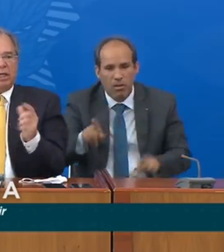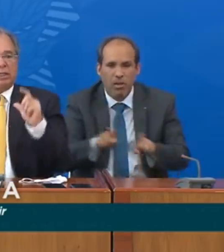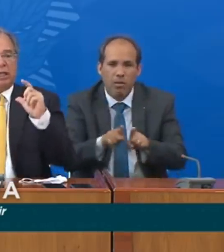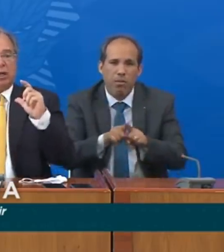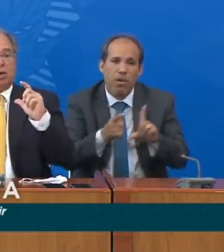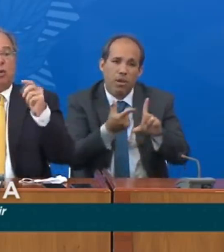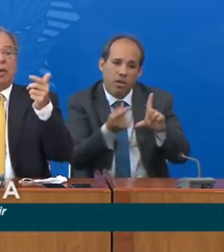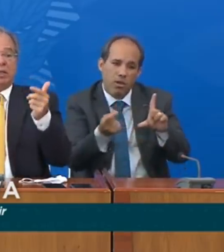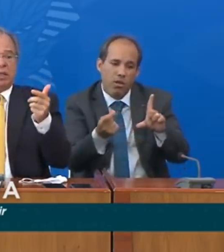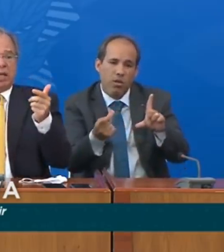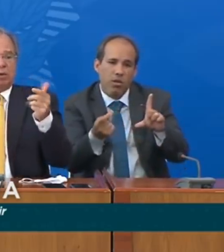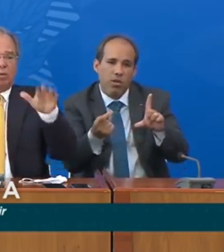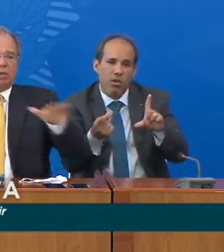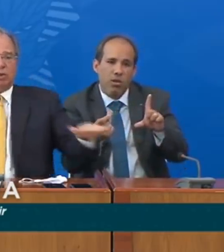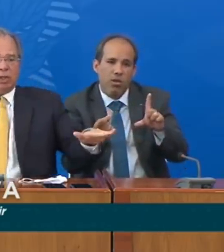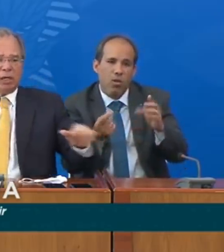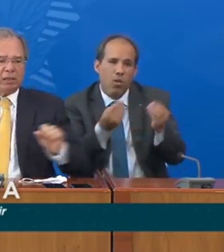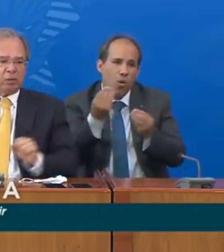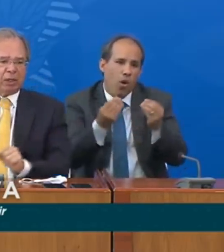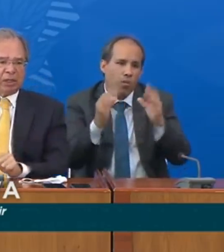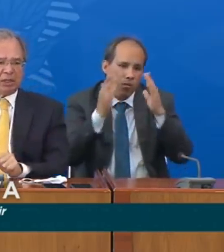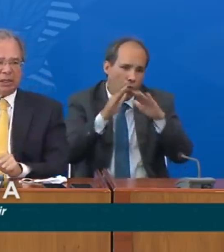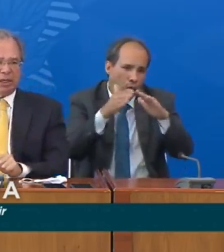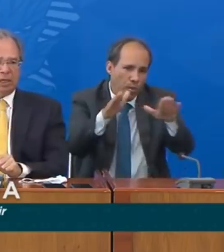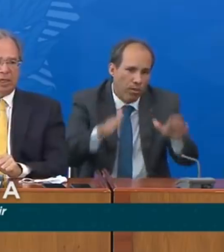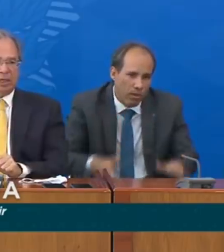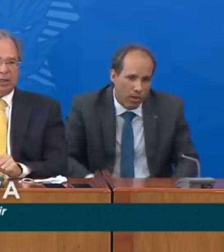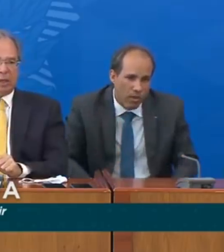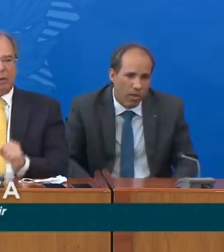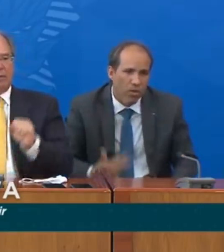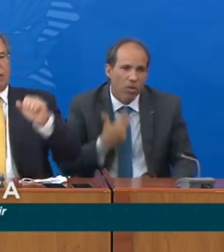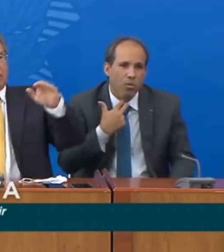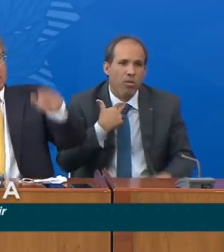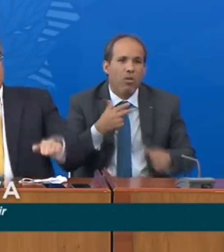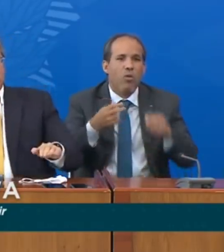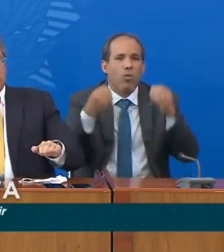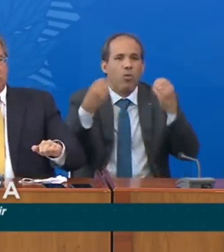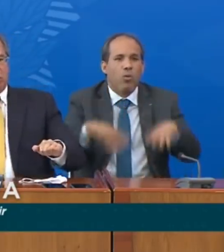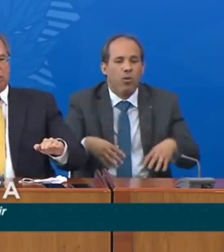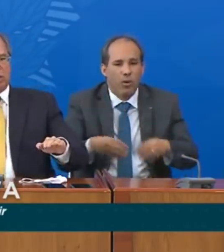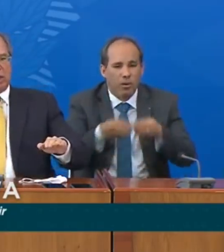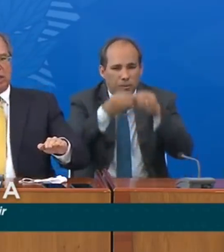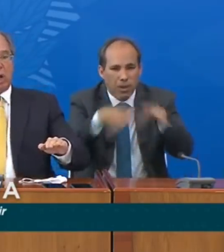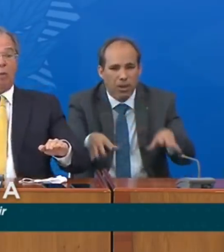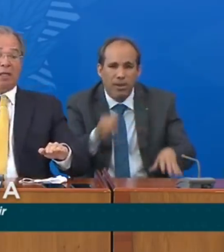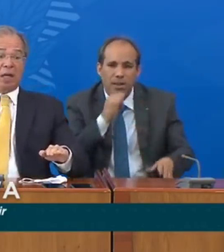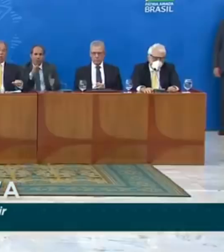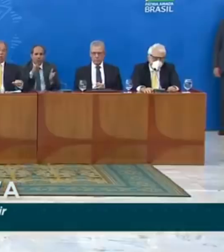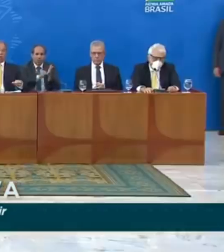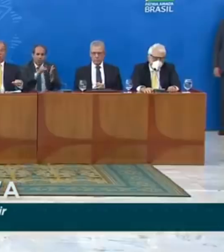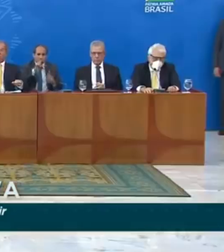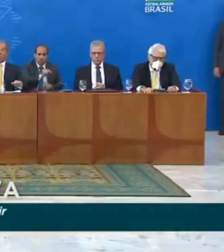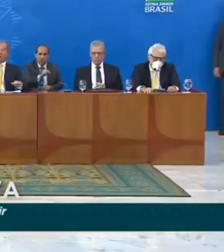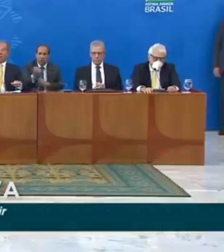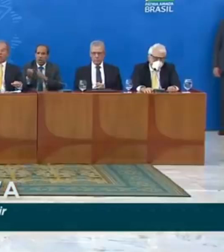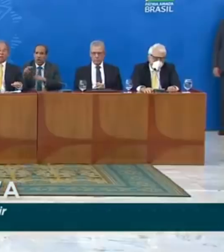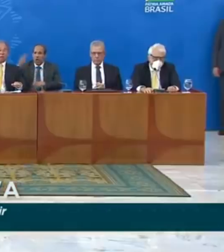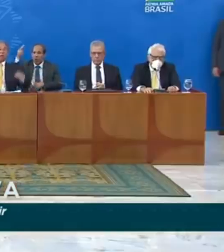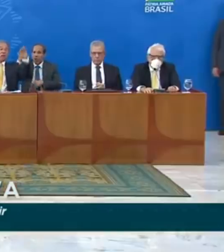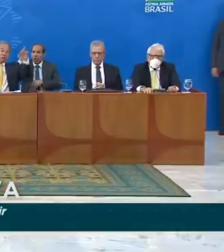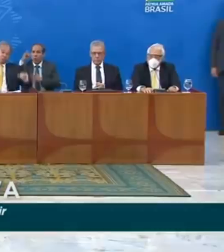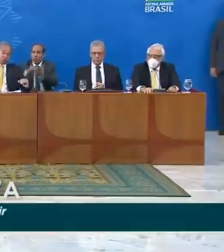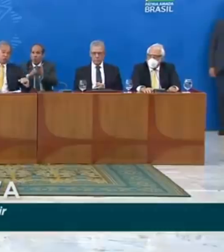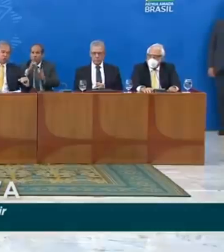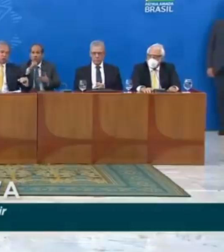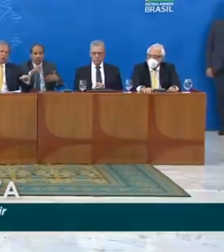pode ser compensado com uma desoneração para eles. Da mesma forma que para reduzir um imposto você teria que aumentar o outro, se aumentar a arrecadação,